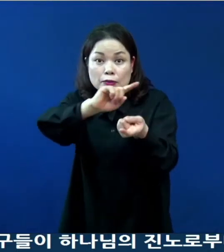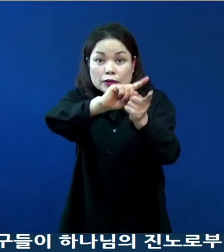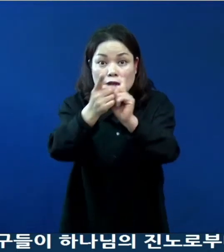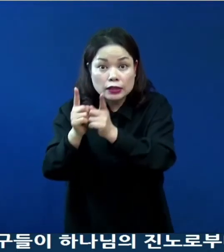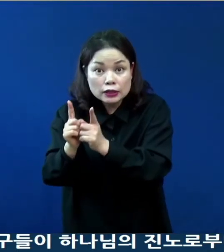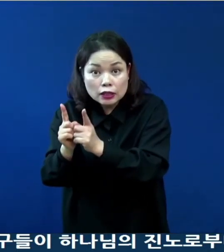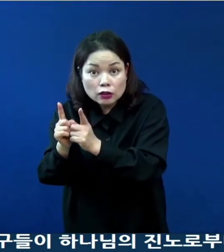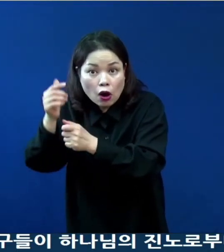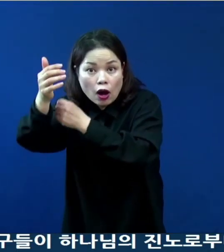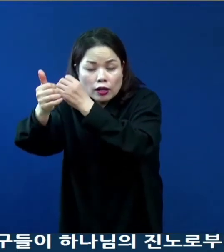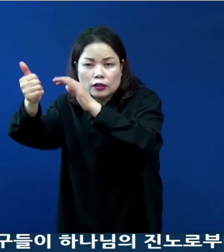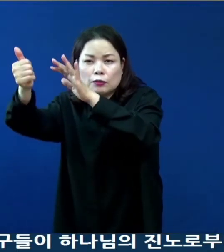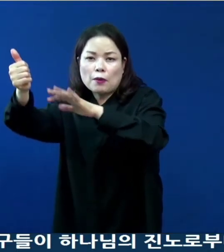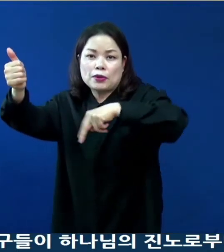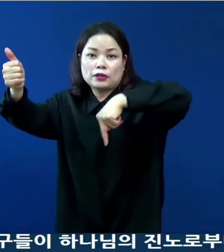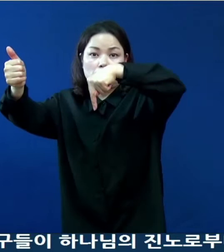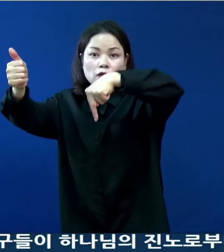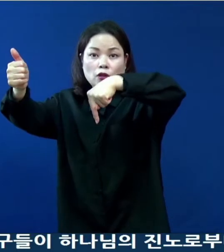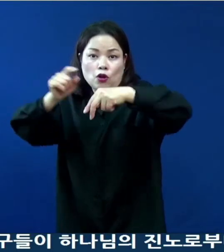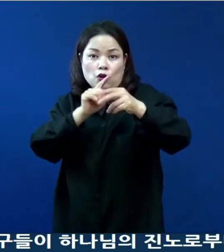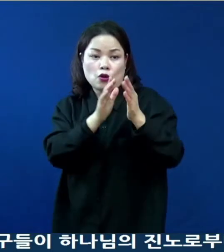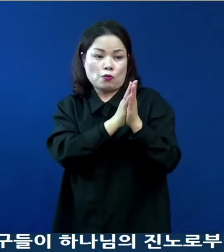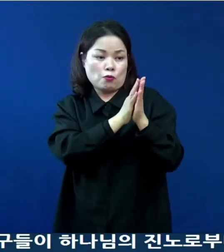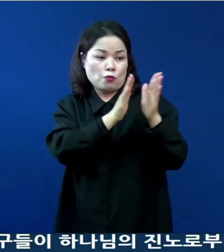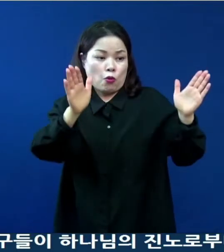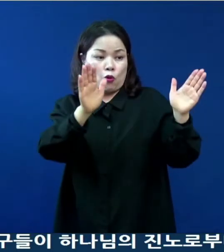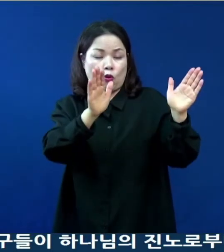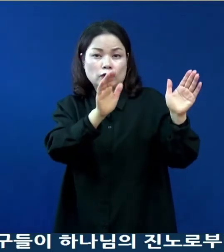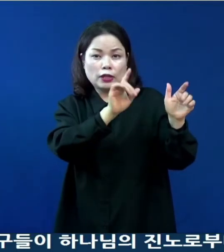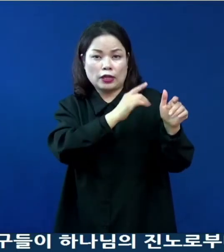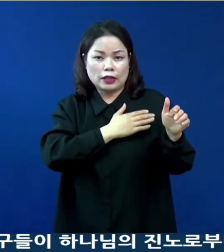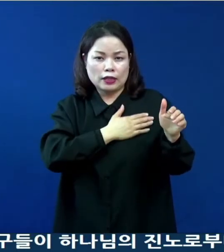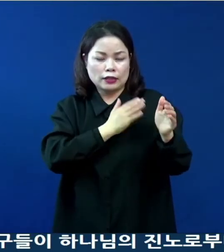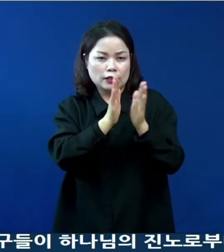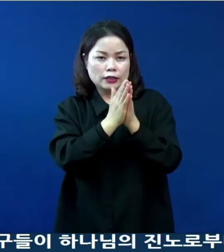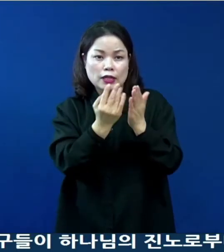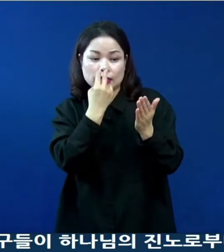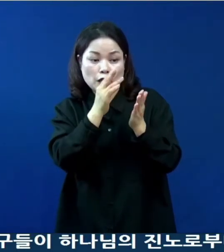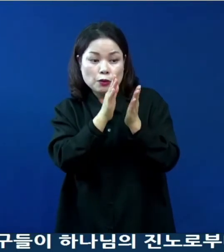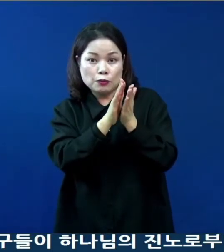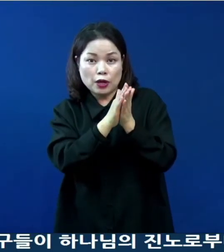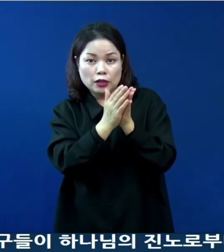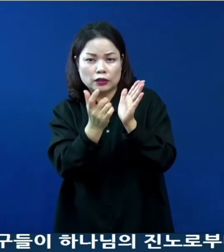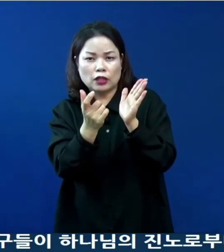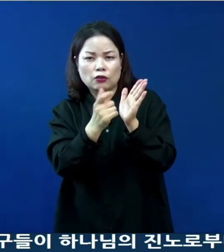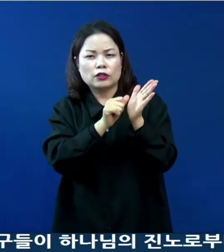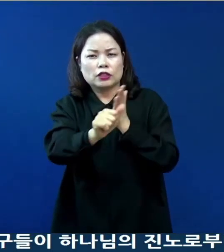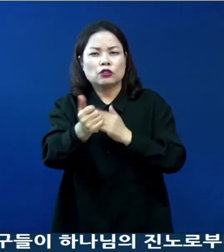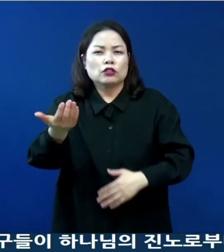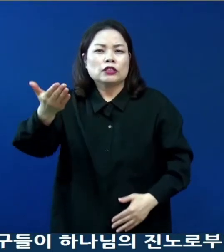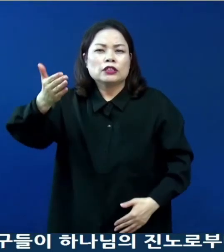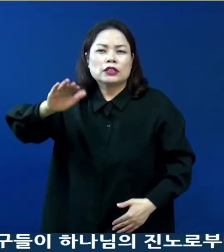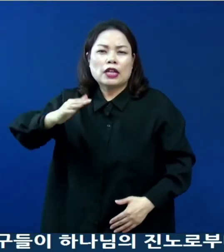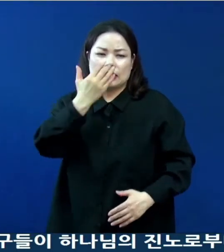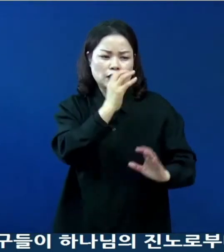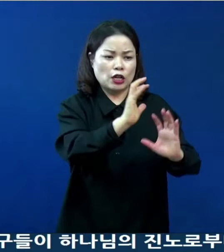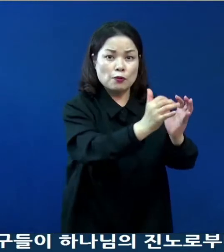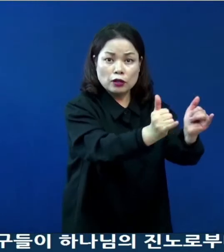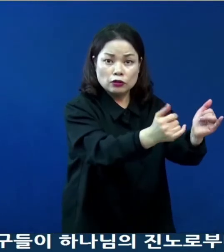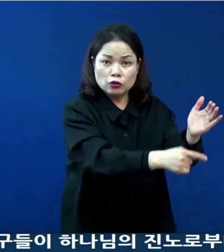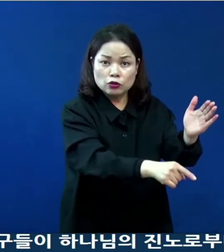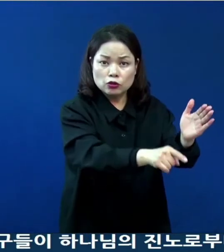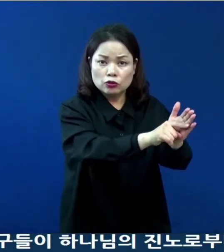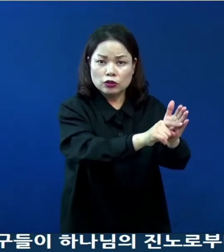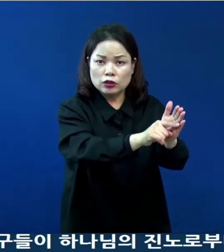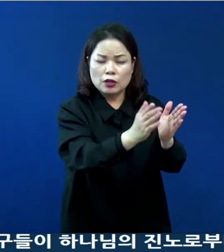대신해서 하나님 앞에 서는 것이죠. 모세가 나의 생명이 생명책에, 나의 이름이 생명책에 지워지는 한이 있더라도 이스라엘 백성들을 위해서